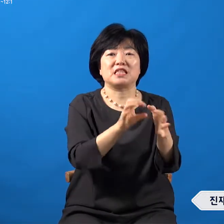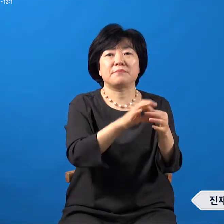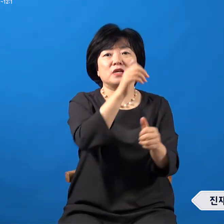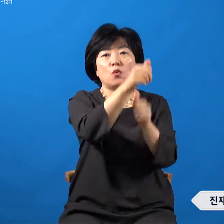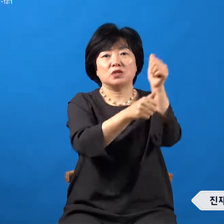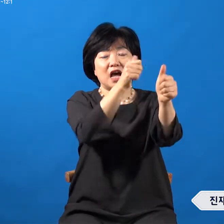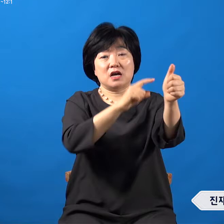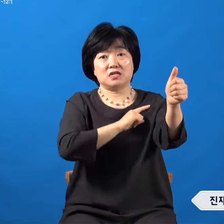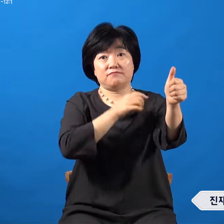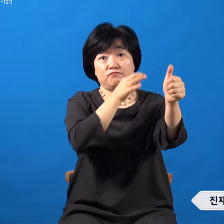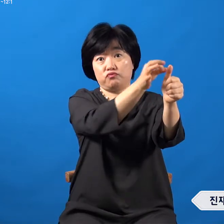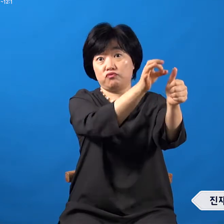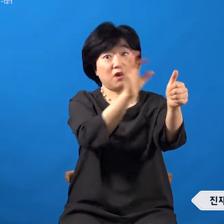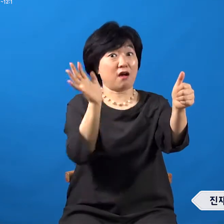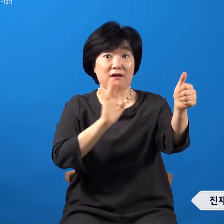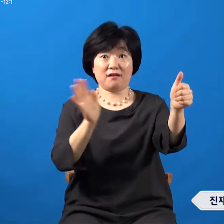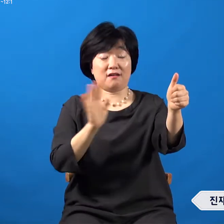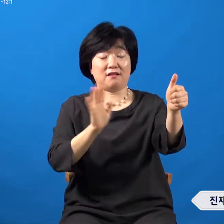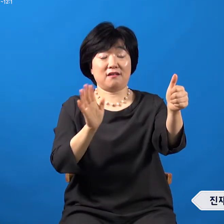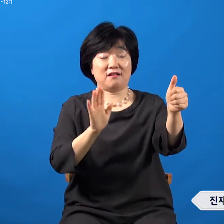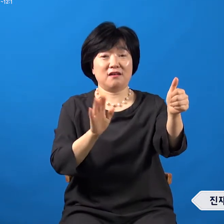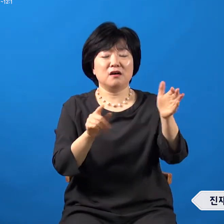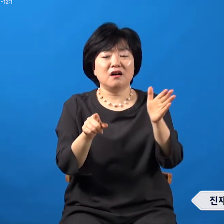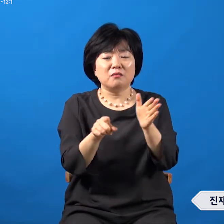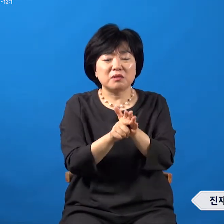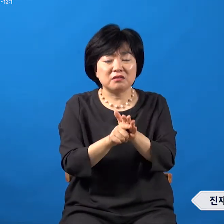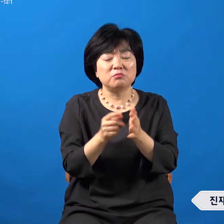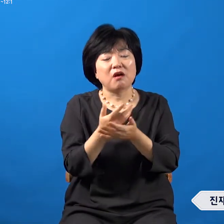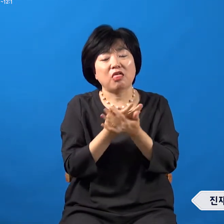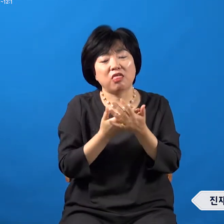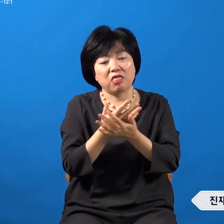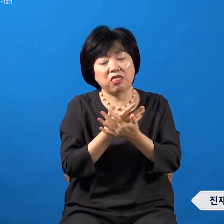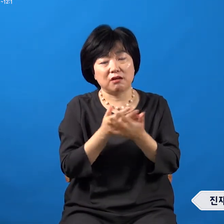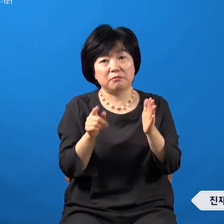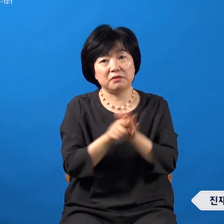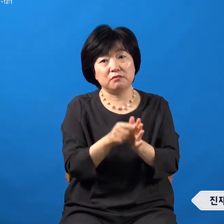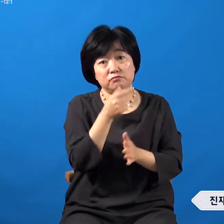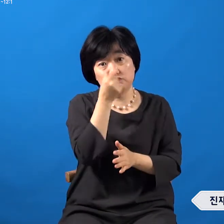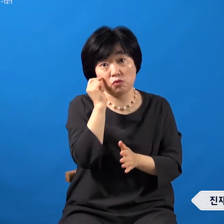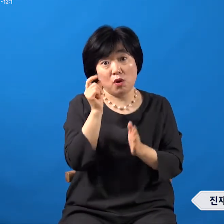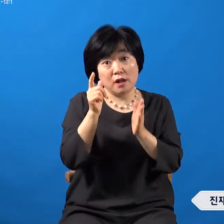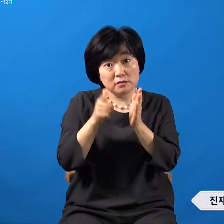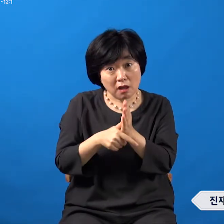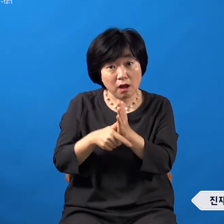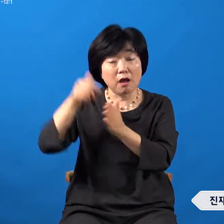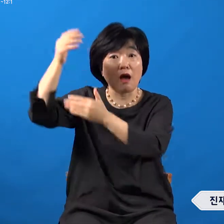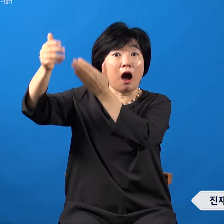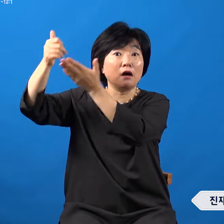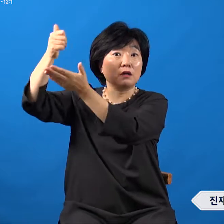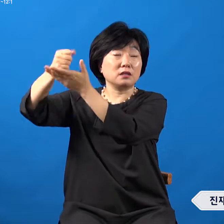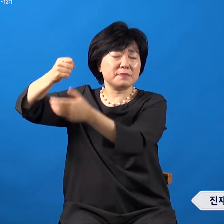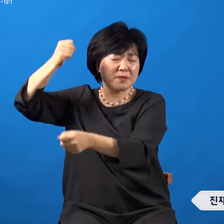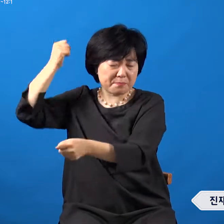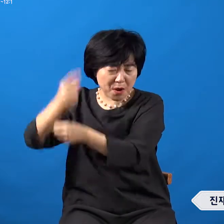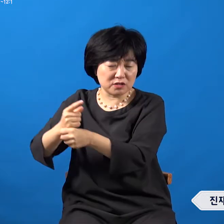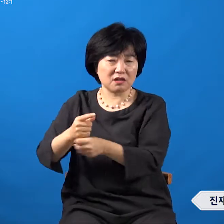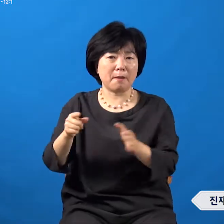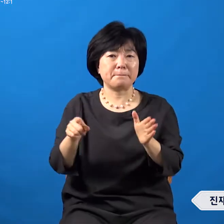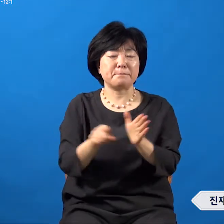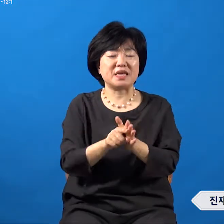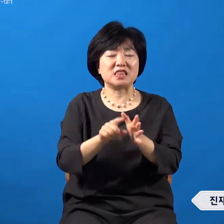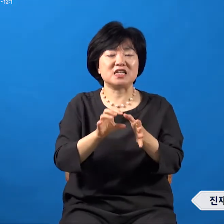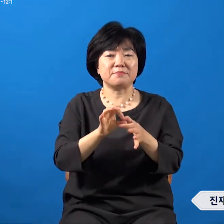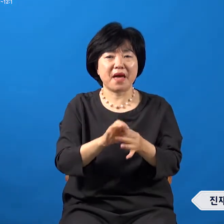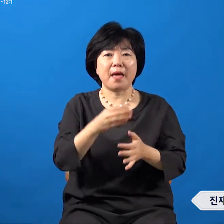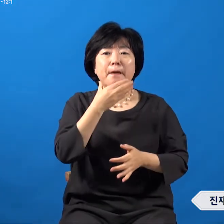됩니다. 믿음이 분명하지 않을 때 하나님께서 그를 향하여 복의 근원을 삼으시는